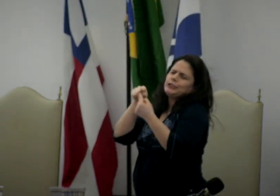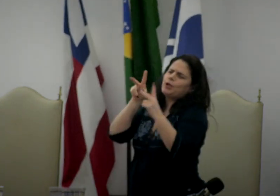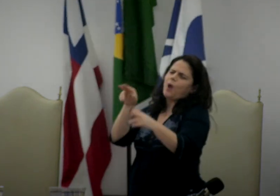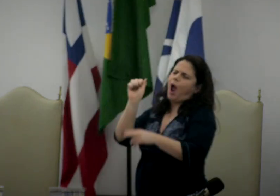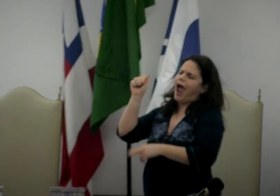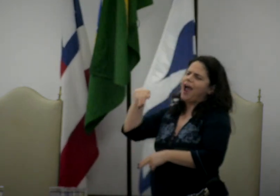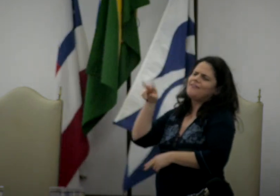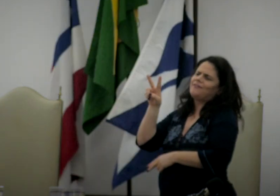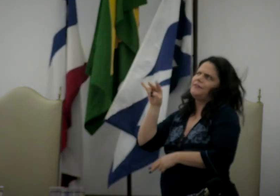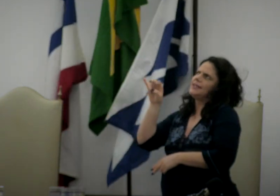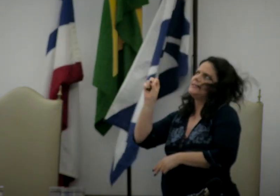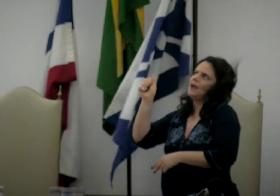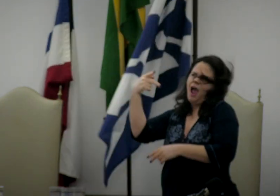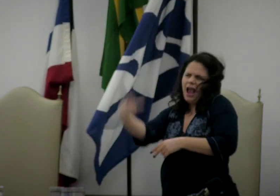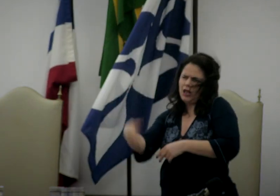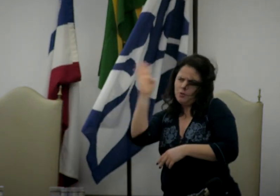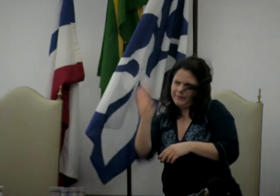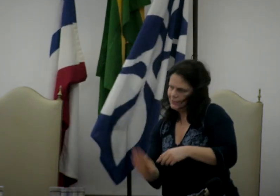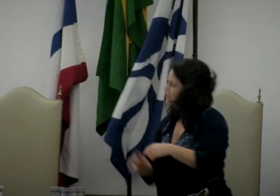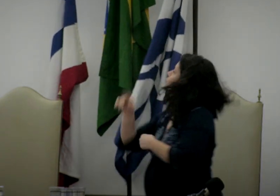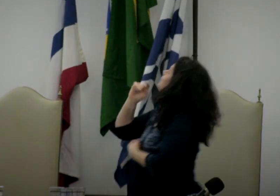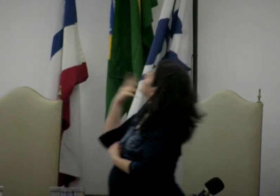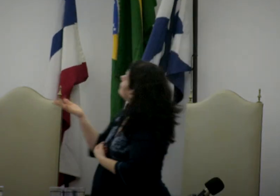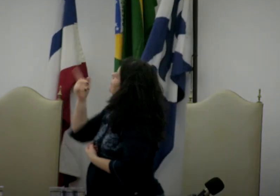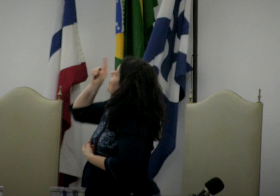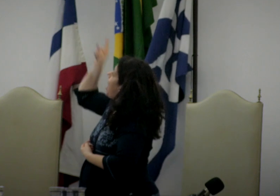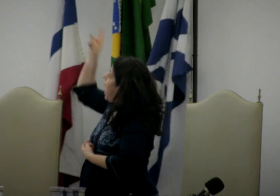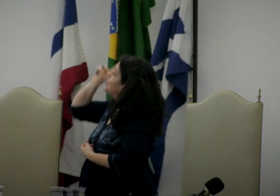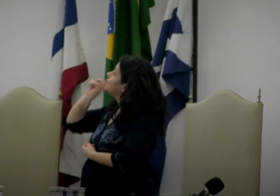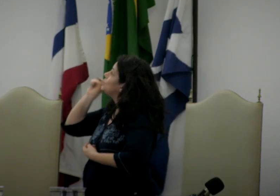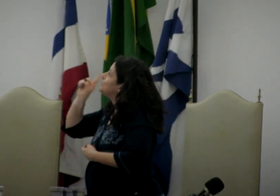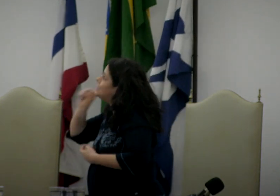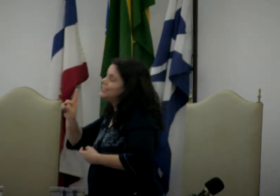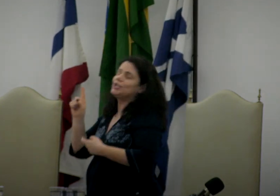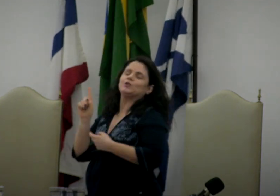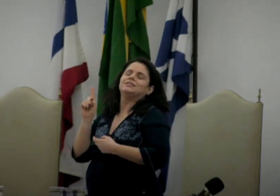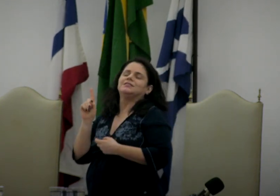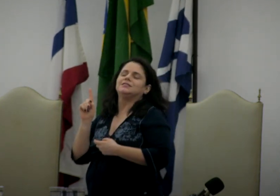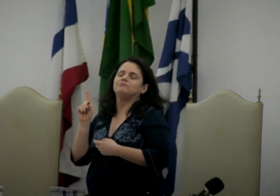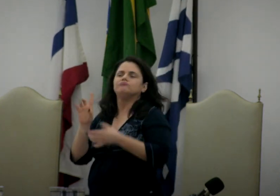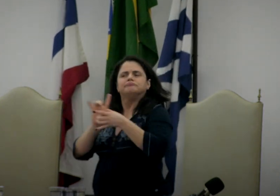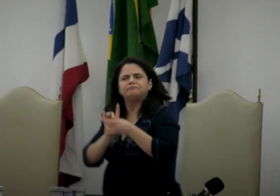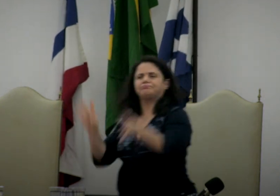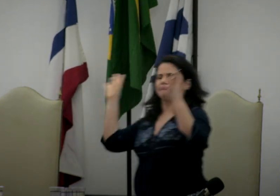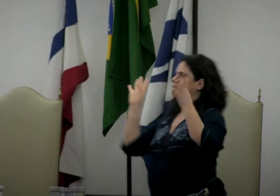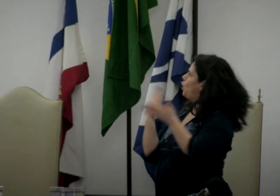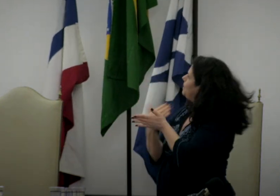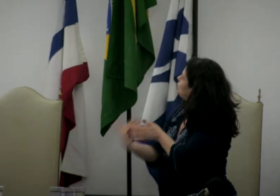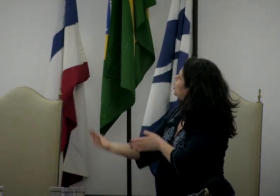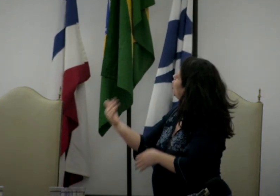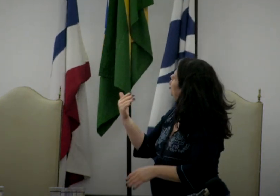A FDA, que parece com a Anvisa aqui no Brasil, essa Federação dos Estados